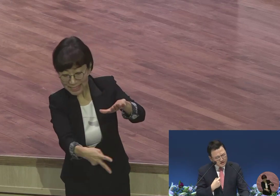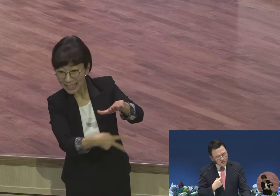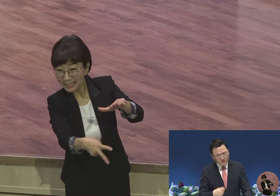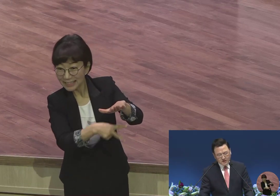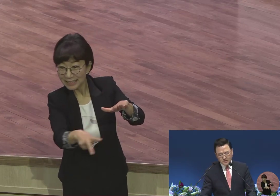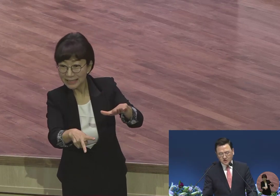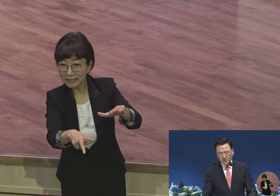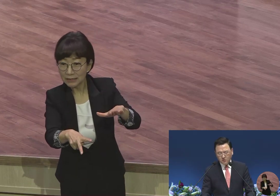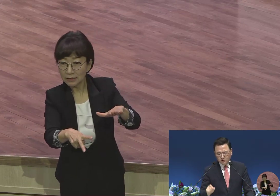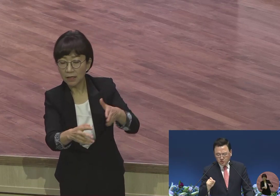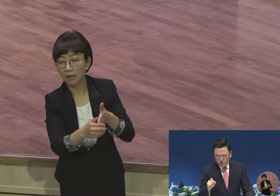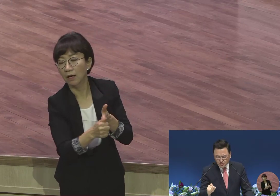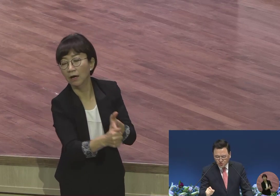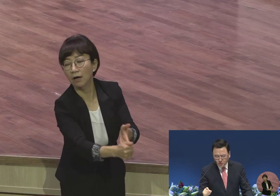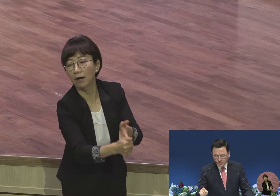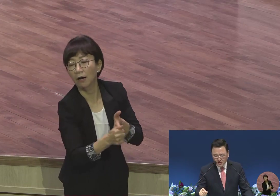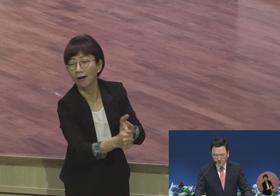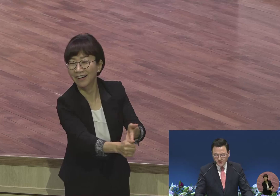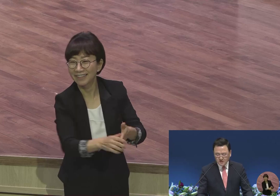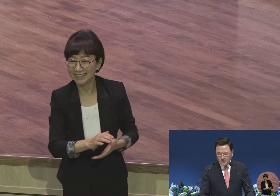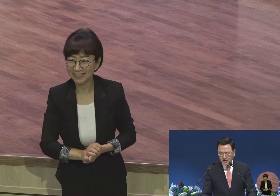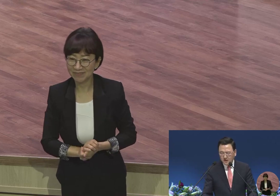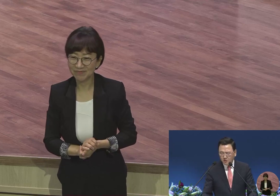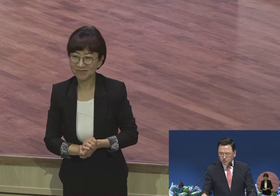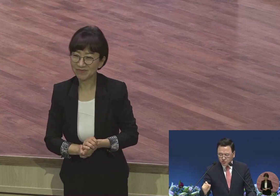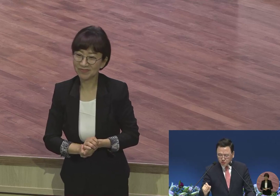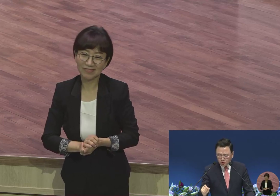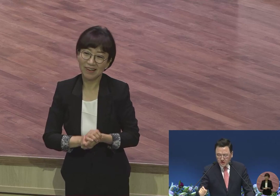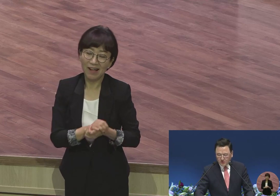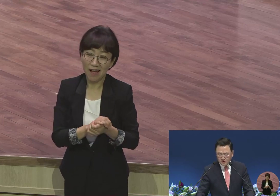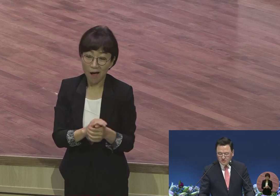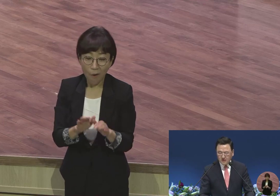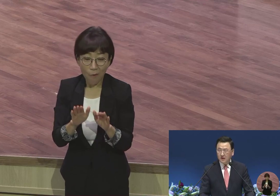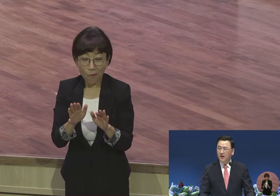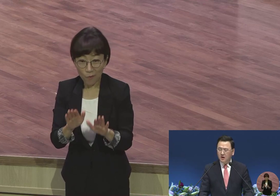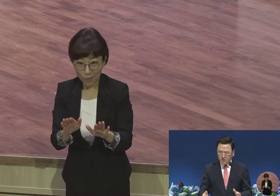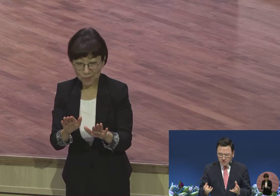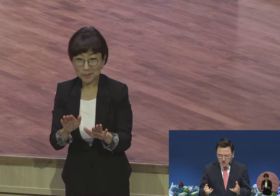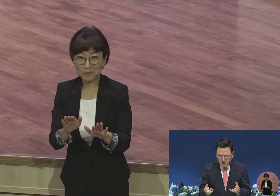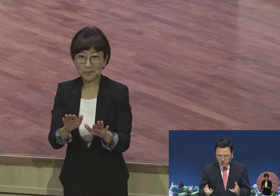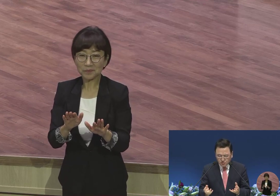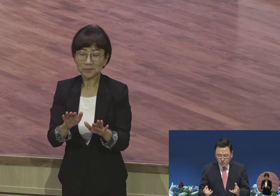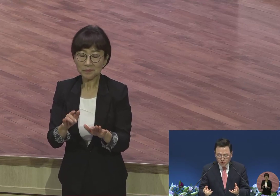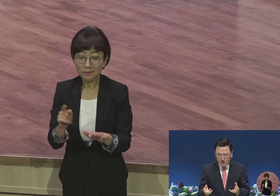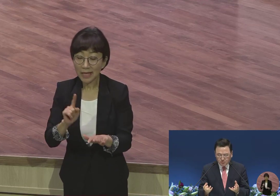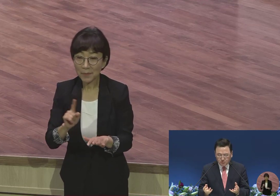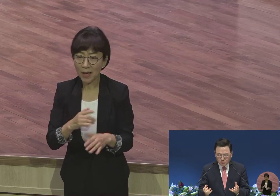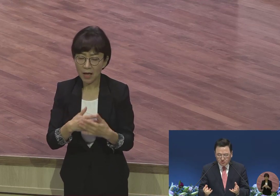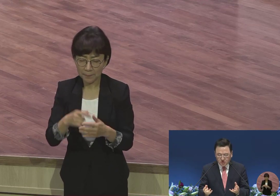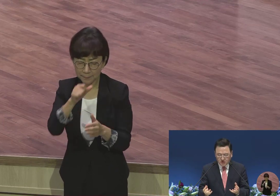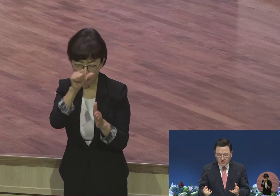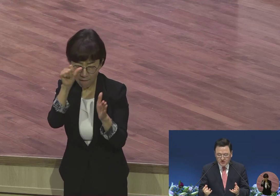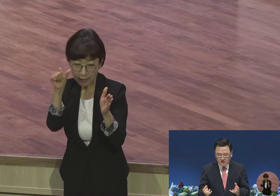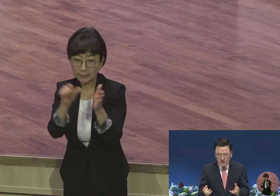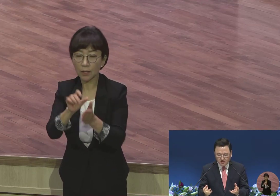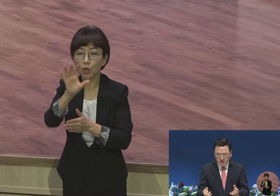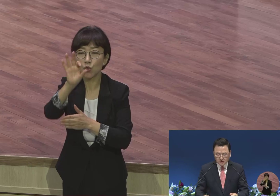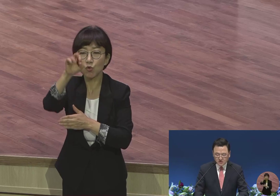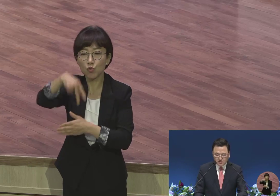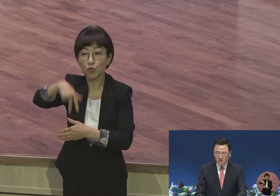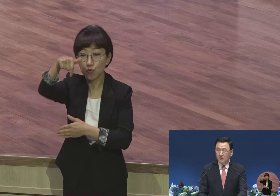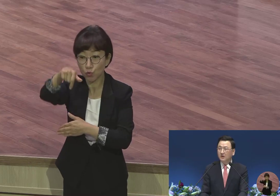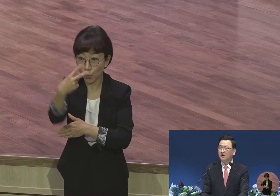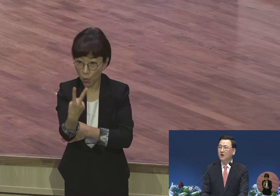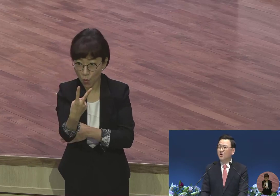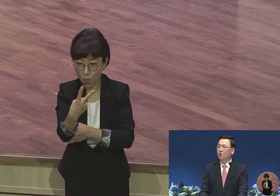제가 느낀 게 너무 많아요. 오늘 주보를 통해서 나오지 않습니까? 예원 뉴스를 통해 나오지만 평생 유교와 불교 문화권에